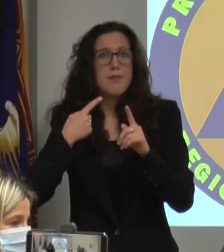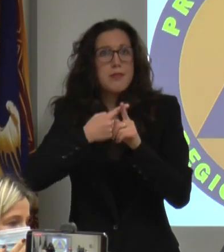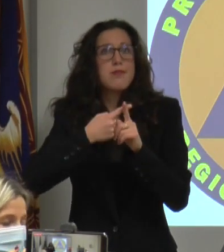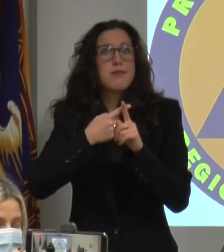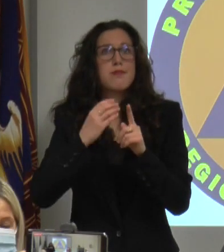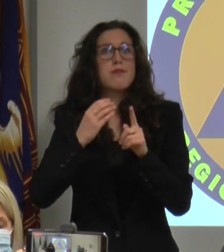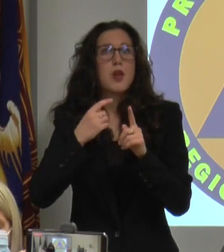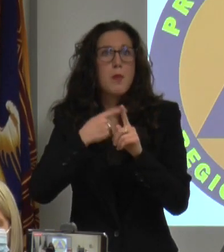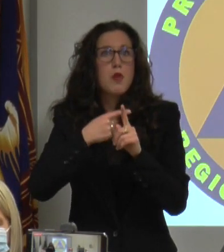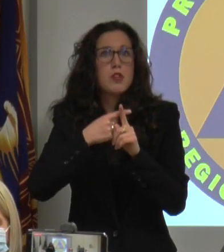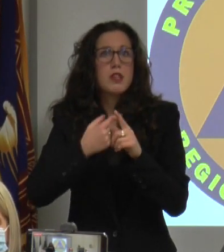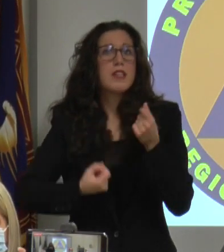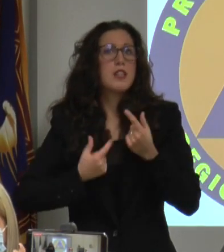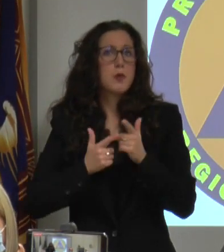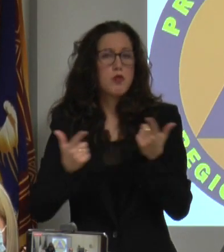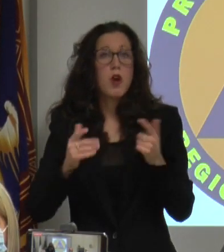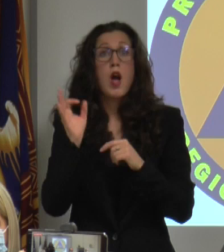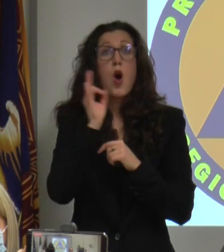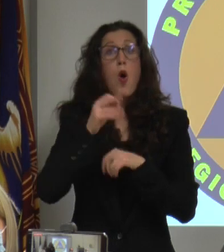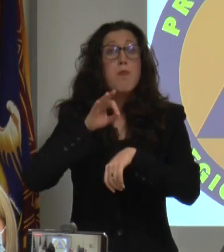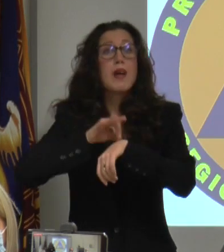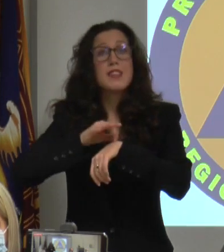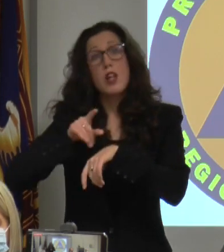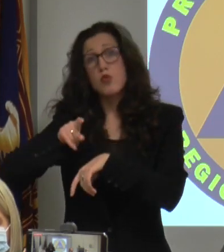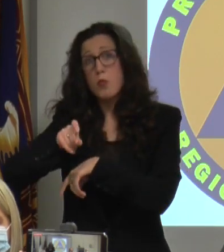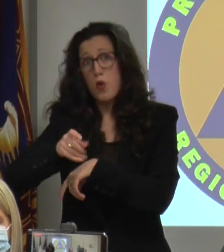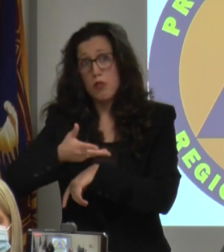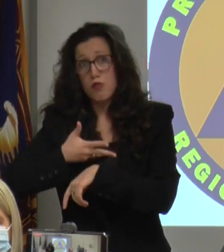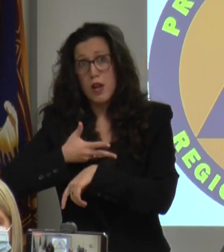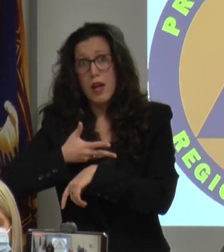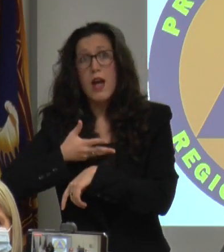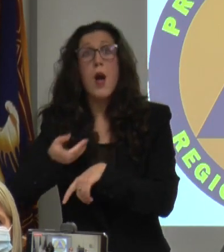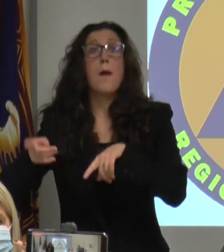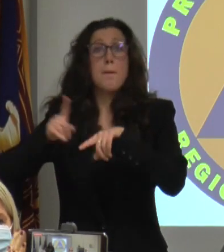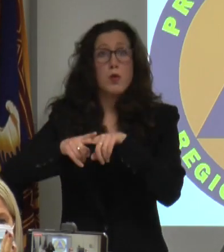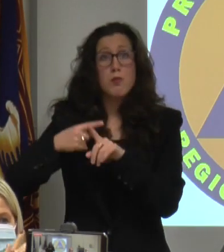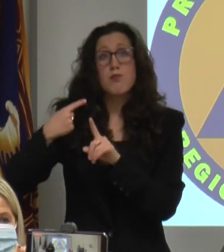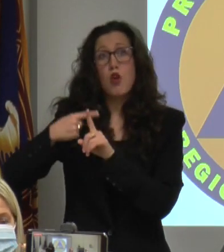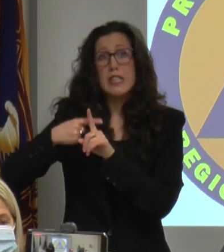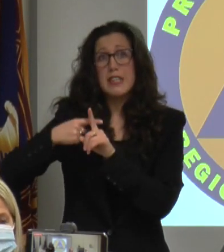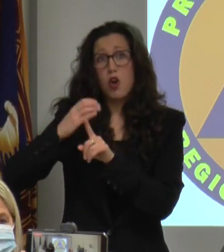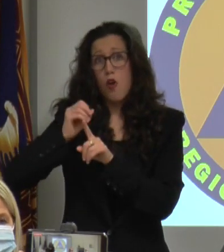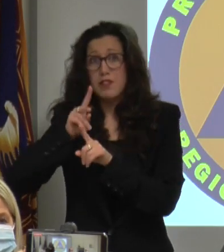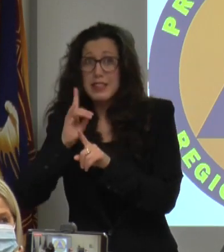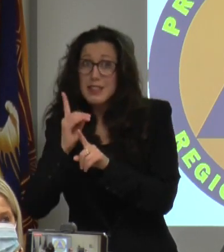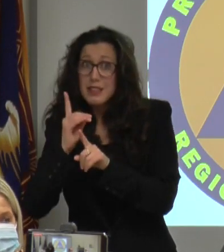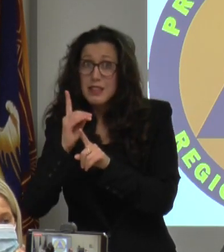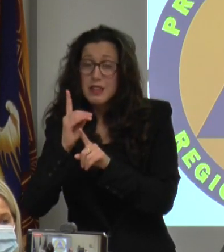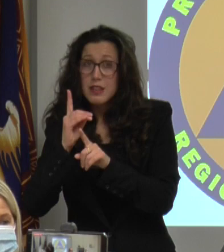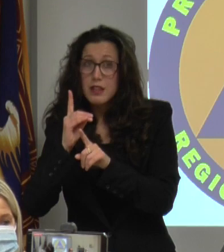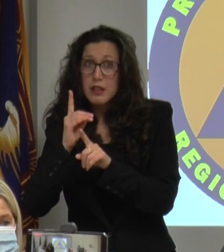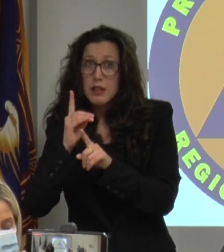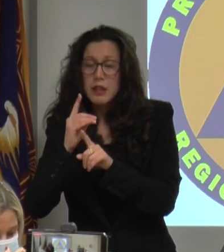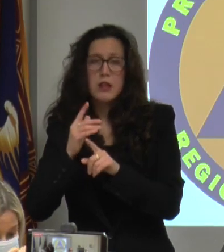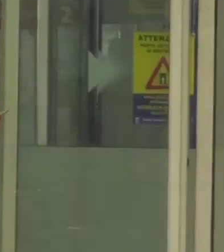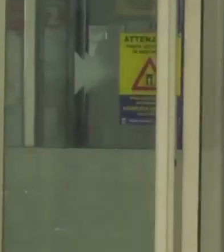oncologici abbiamo tanti oncologici con la stessa classificazione da qui a dire che noi di amor di di svuotare gli